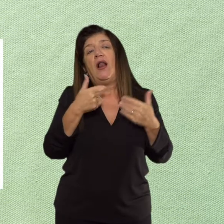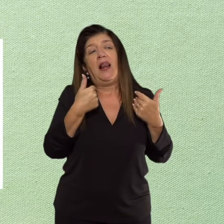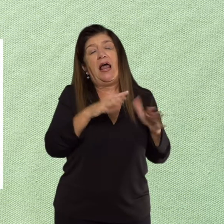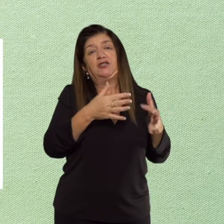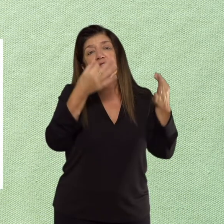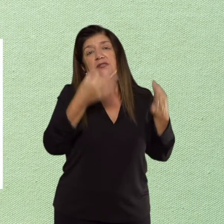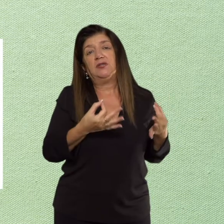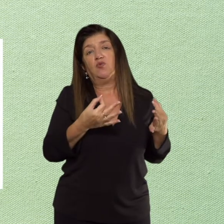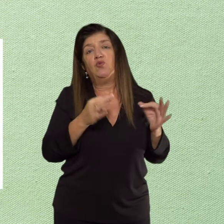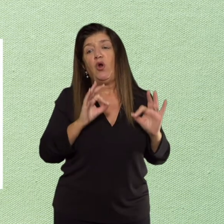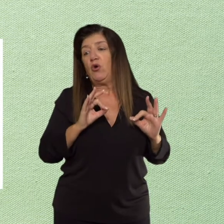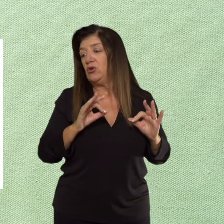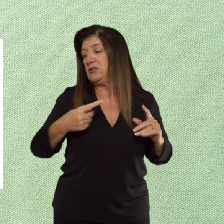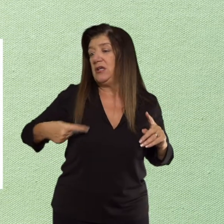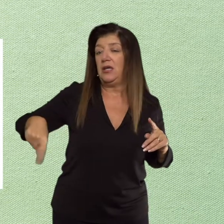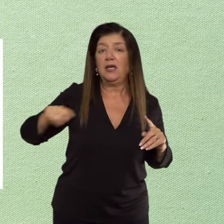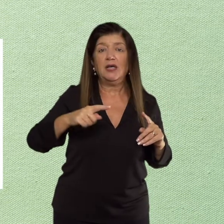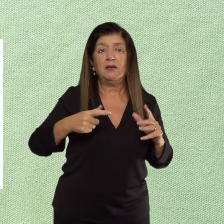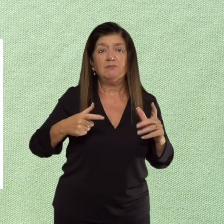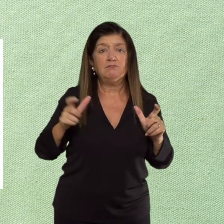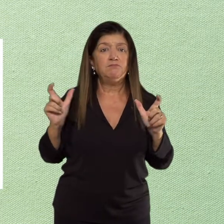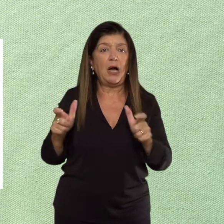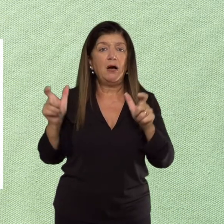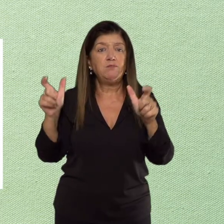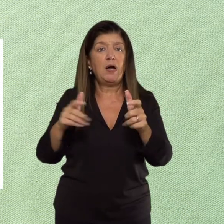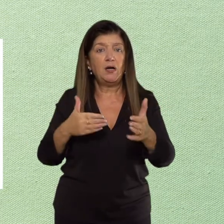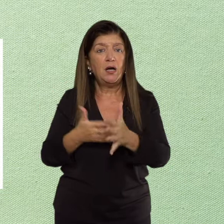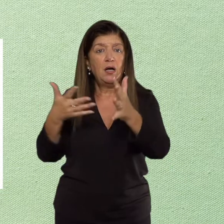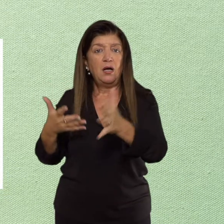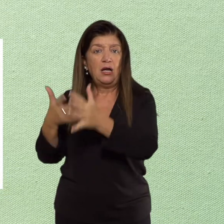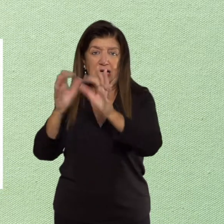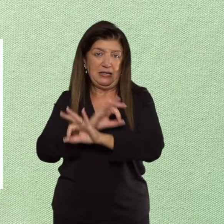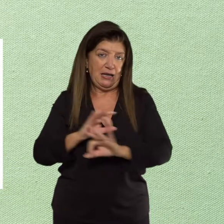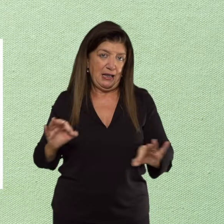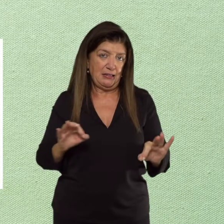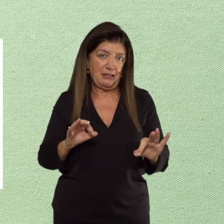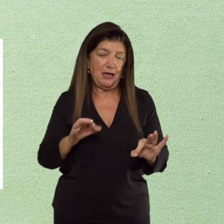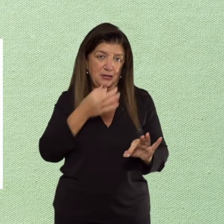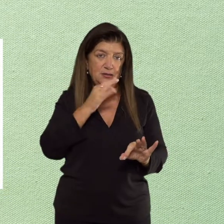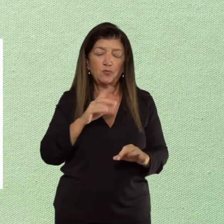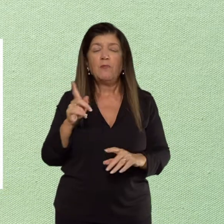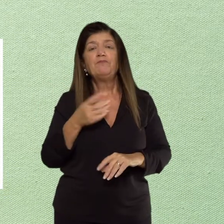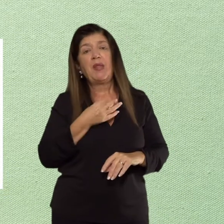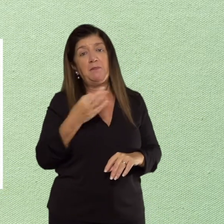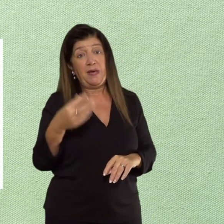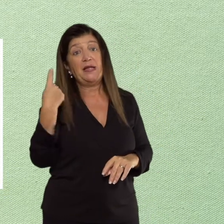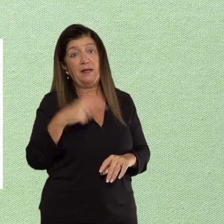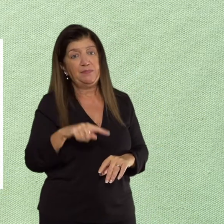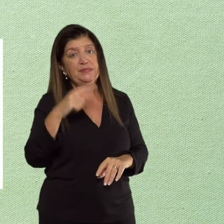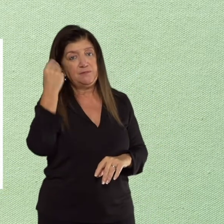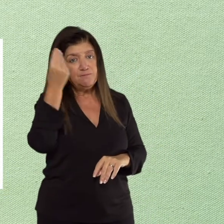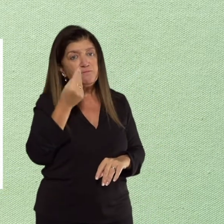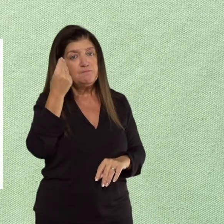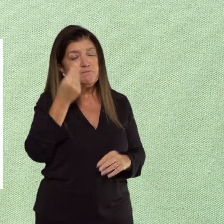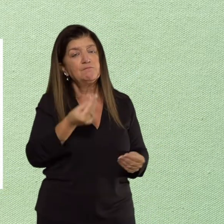a danneggiare la mobilità delle altre persone. Bene, questo discorso mi fa venire in mente